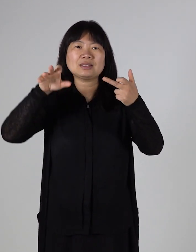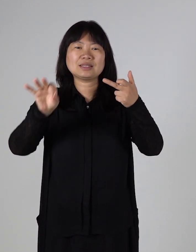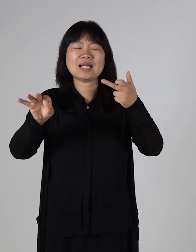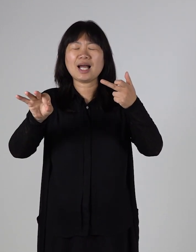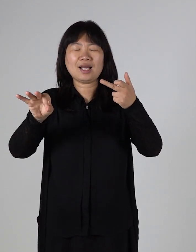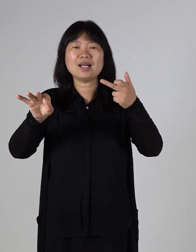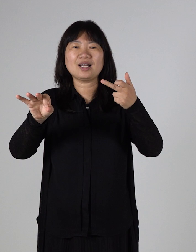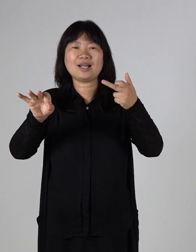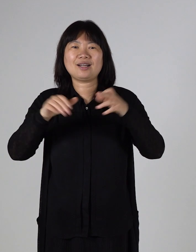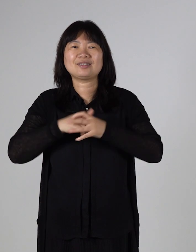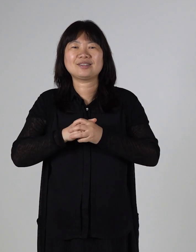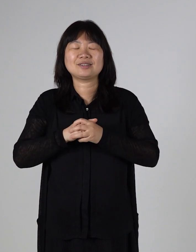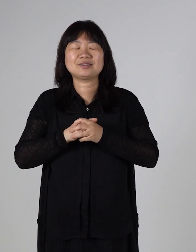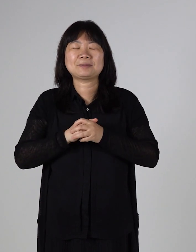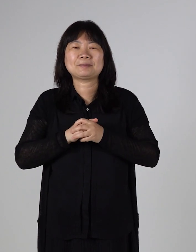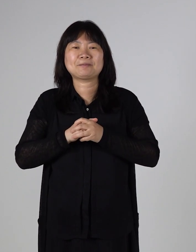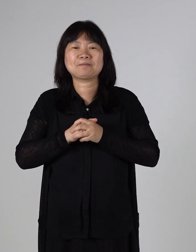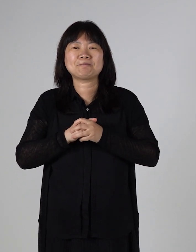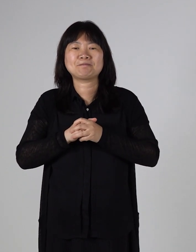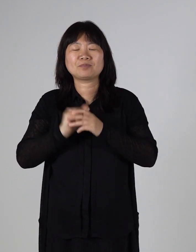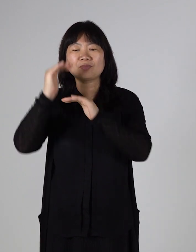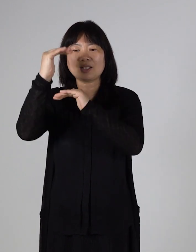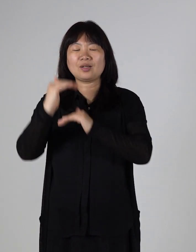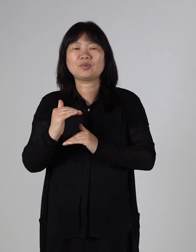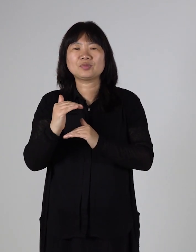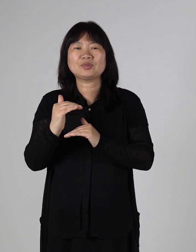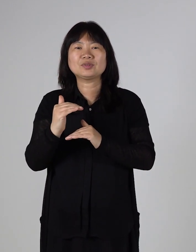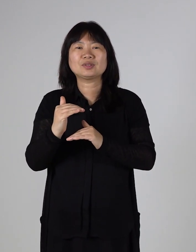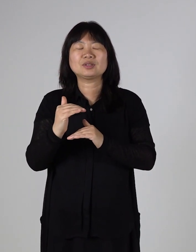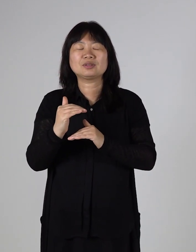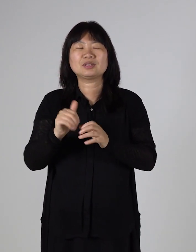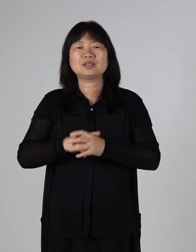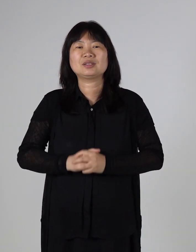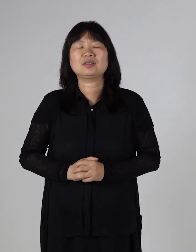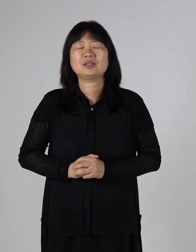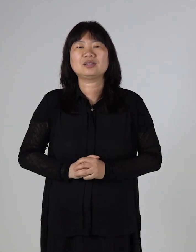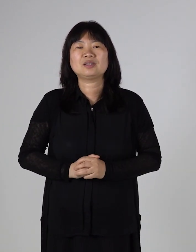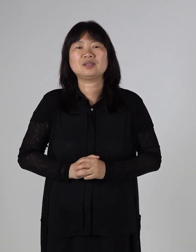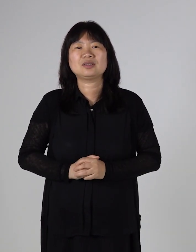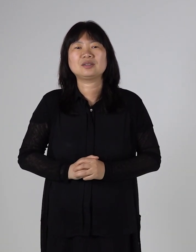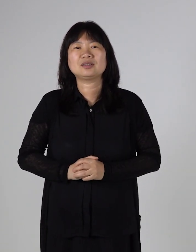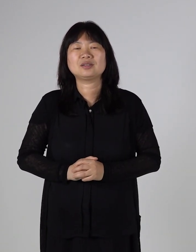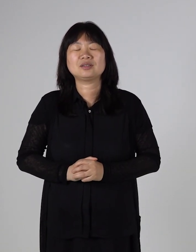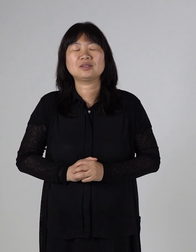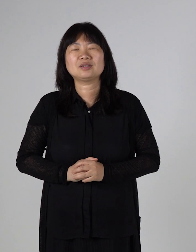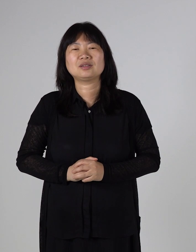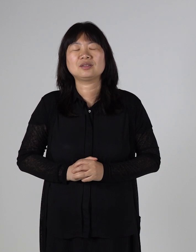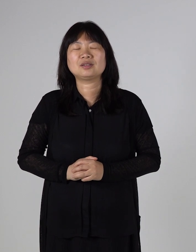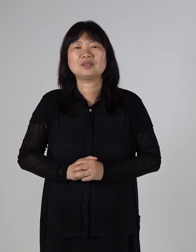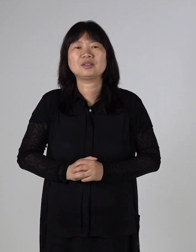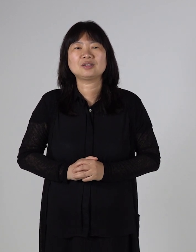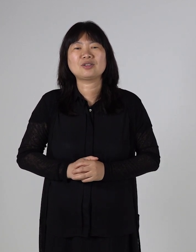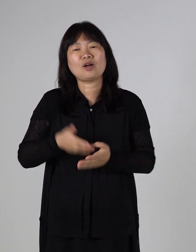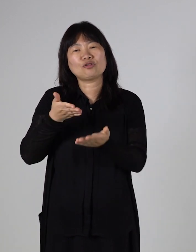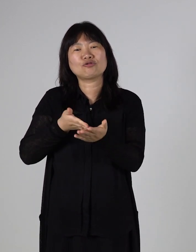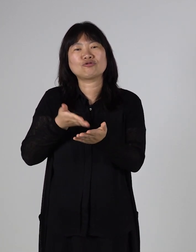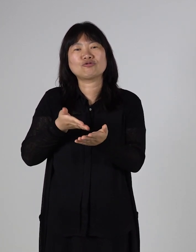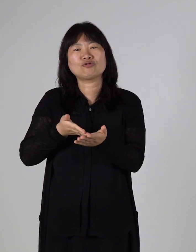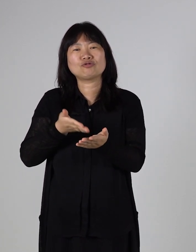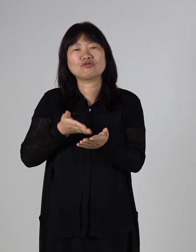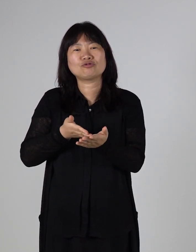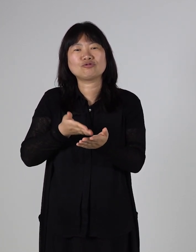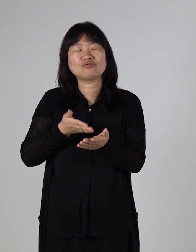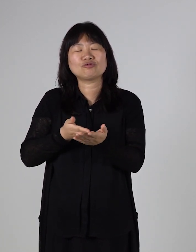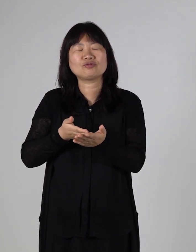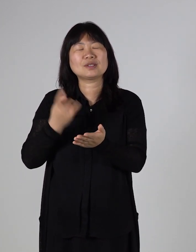멀리 갈 건 없고 17장의 내용을 스케치하듯 그냥 구슬로 좀 들으실 필요가